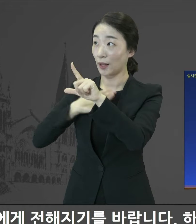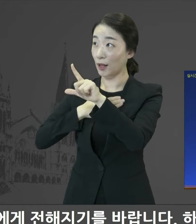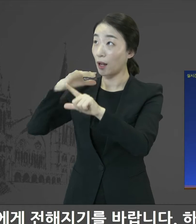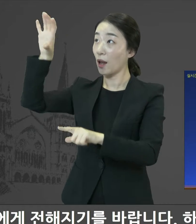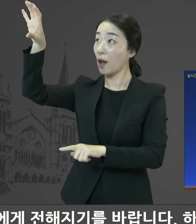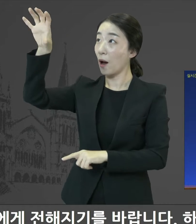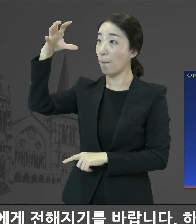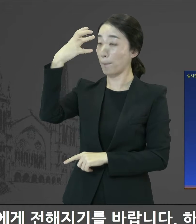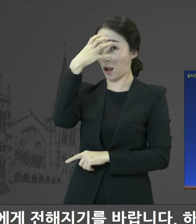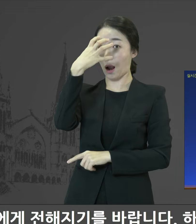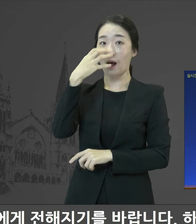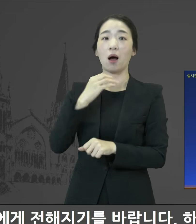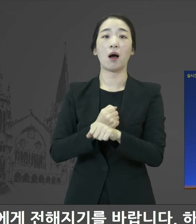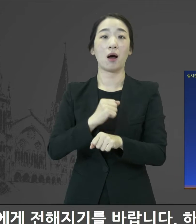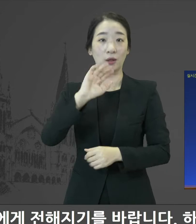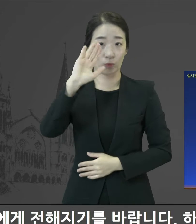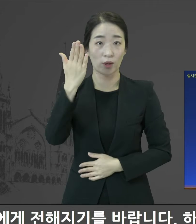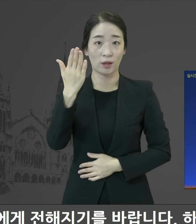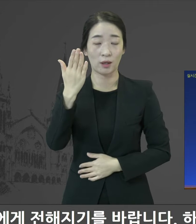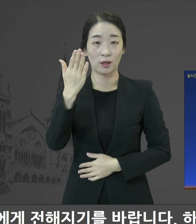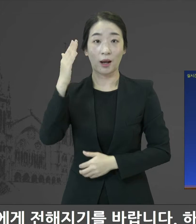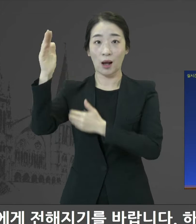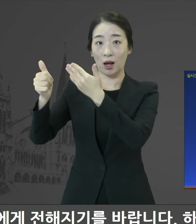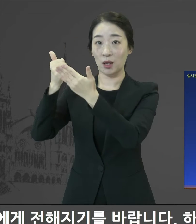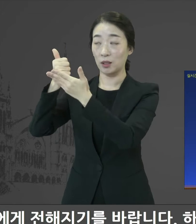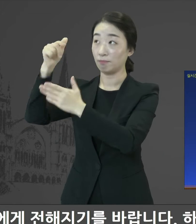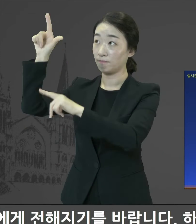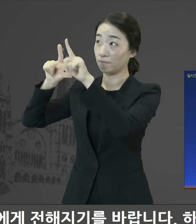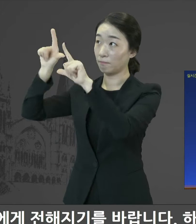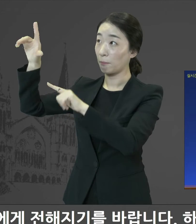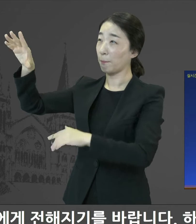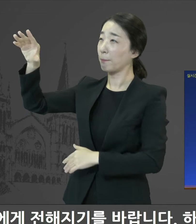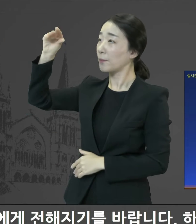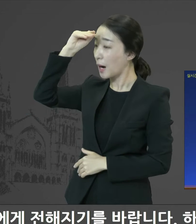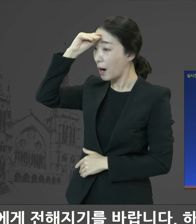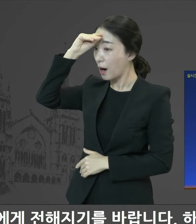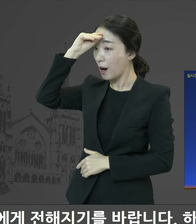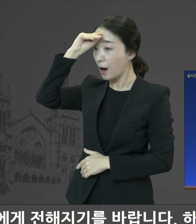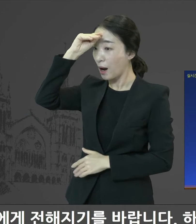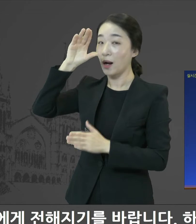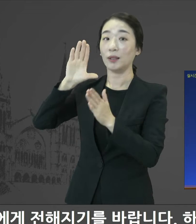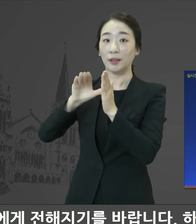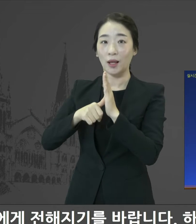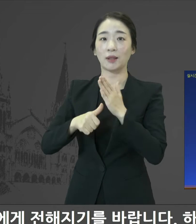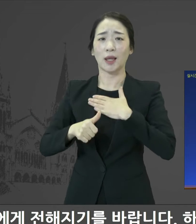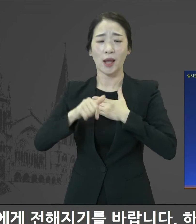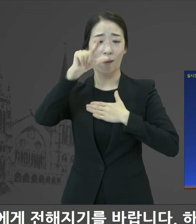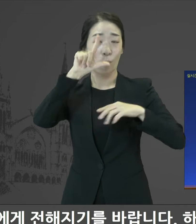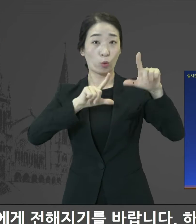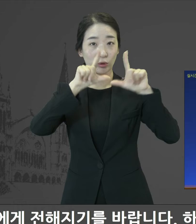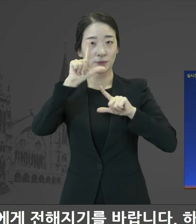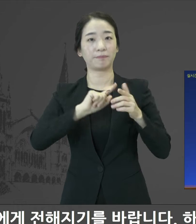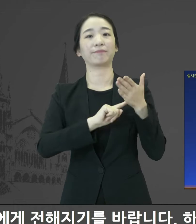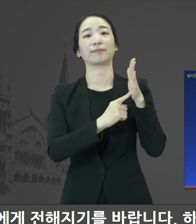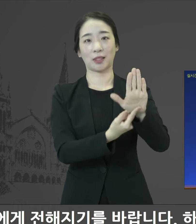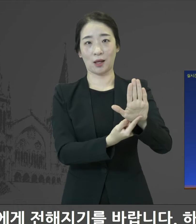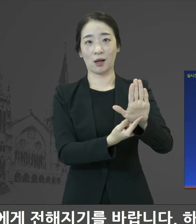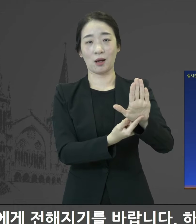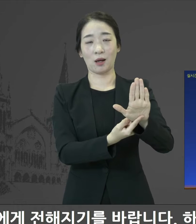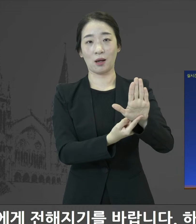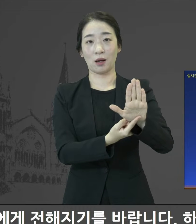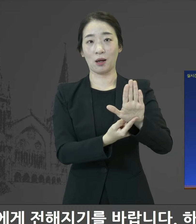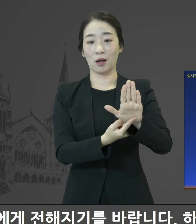겁니다. 하나님을 우리가 본받을 때 그의 형상이 우리에게 나타나는 거죠. 육안으로 볼 수 없는